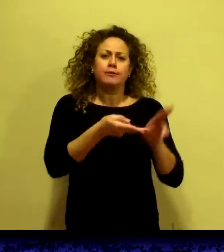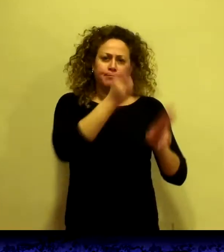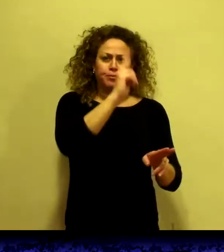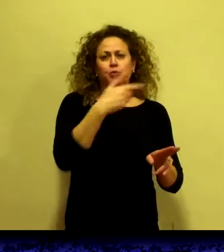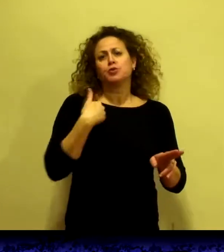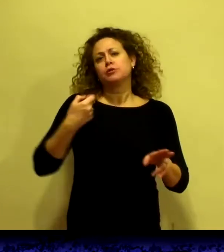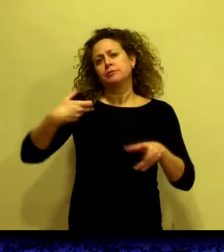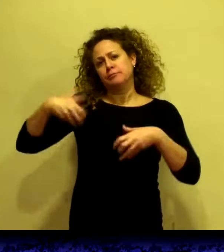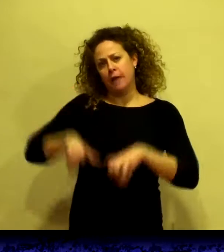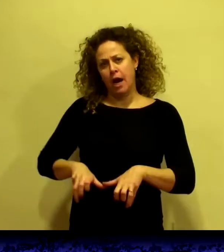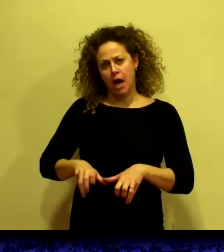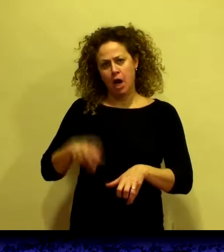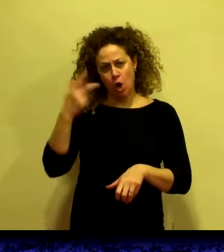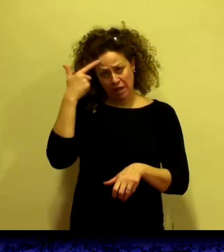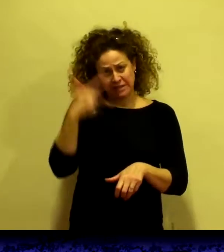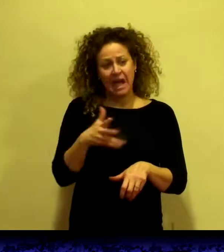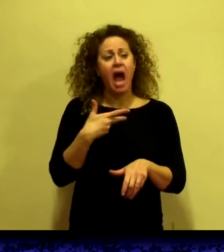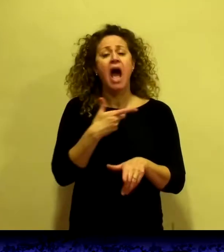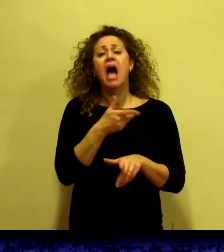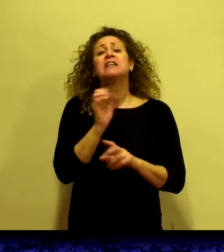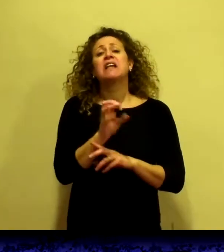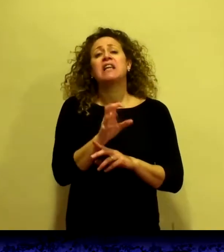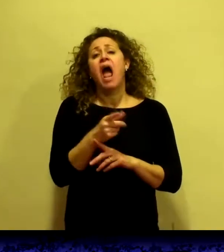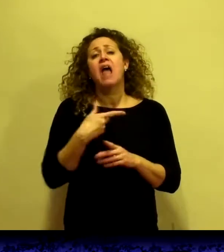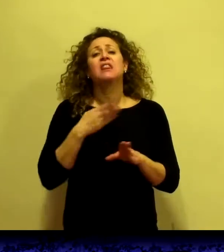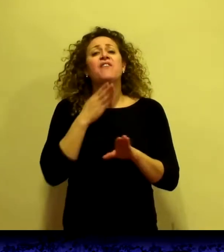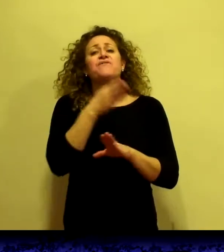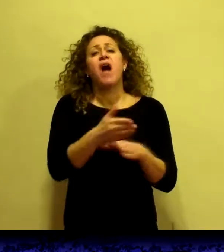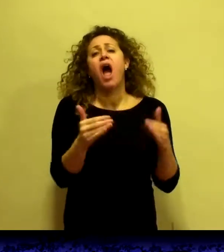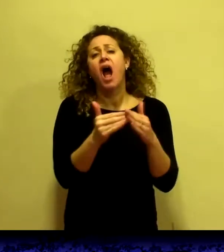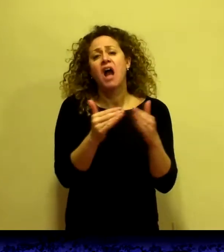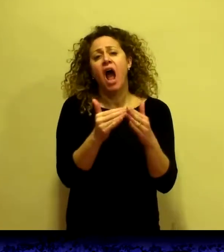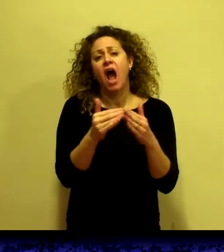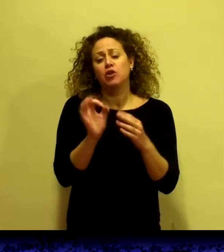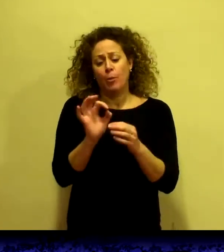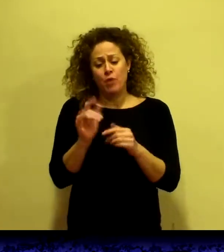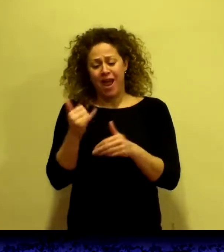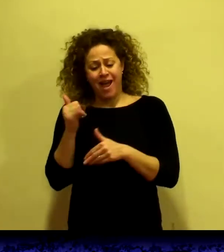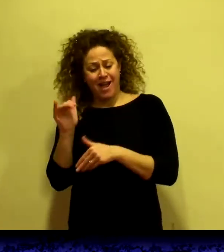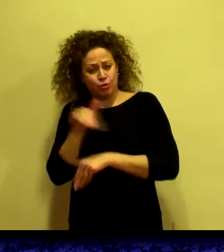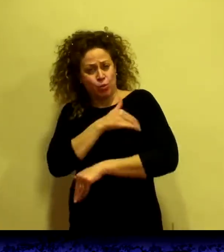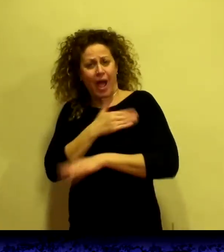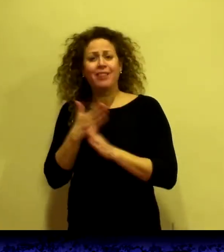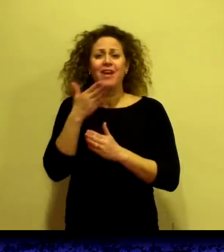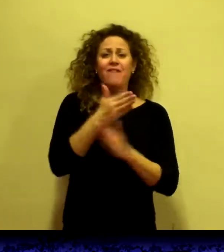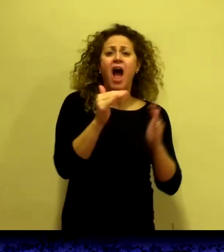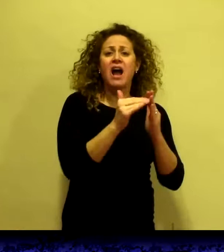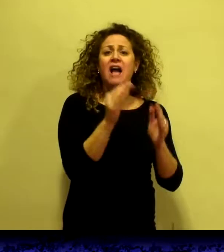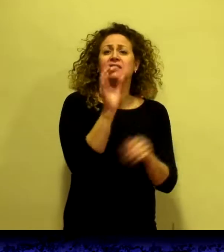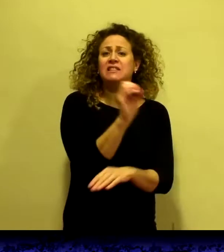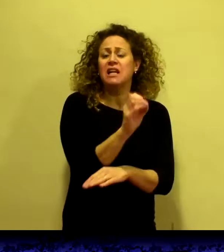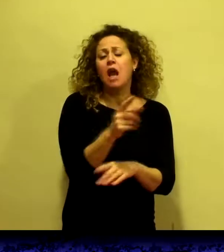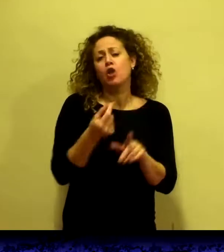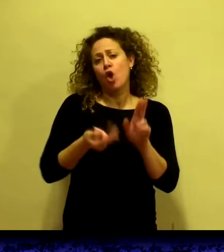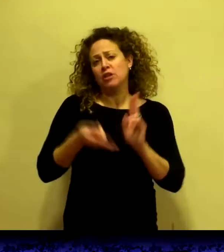domicilio fa aumentare il prezzo normalmente, noi stiamo più bassi. Certo. E comunque,